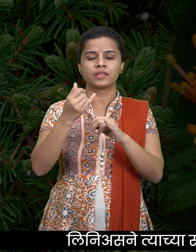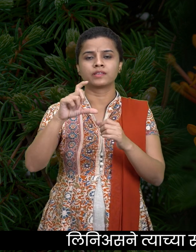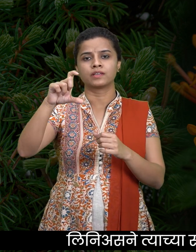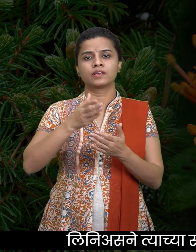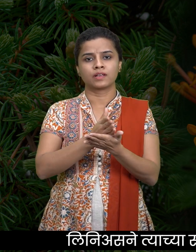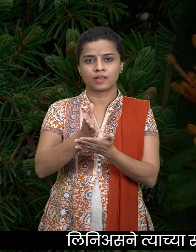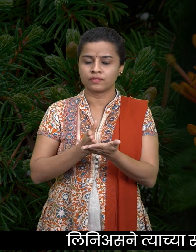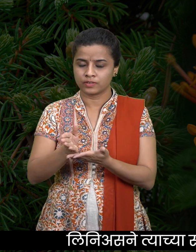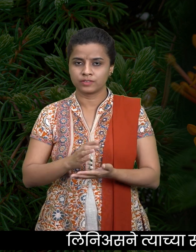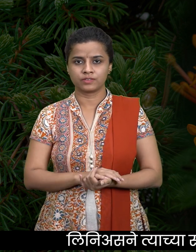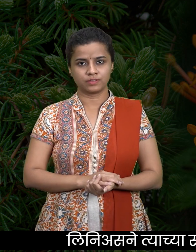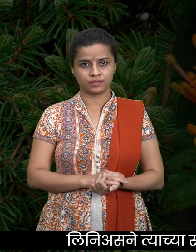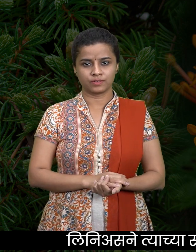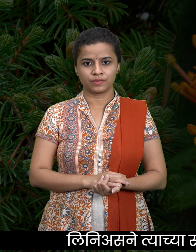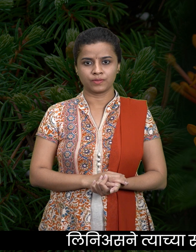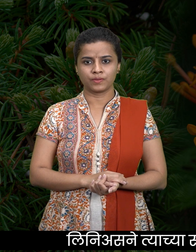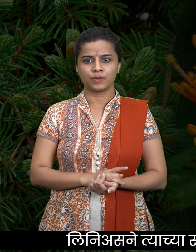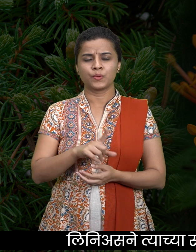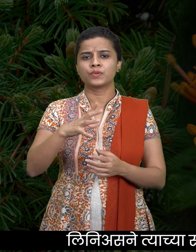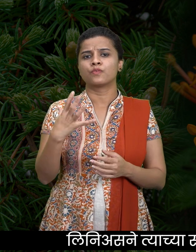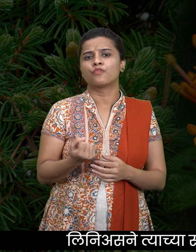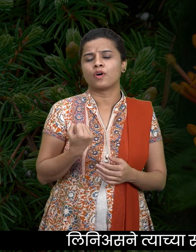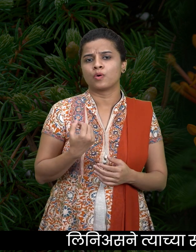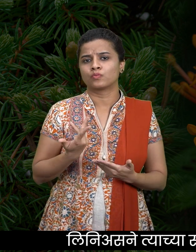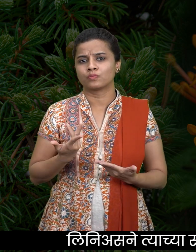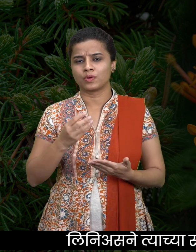या पुस्तकात मांडली आहे.